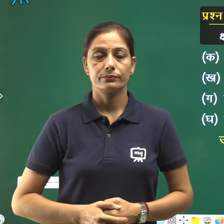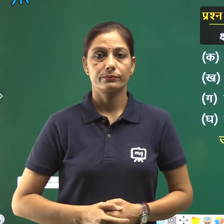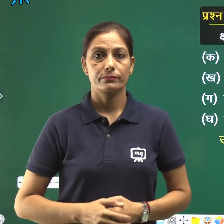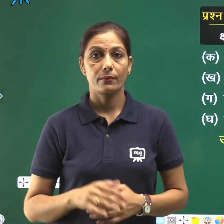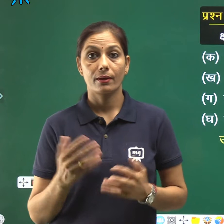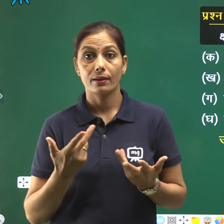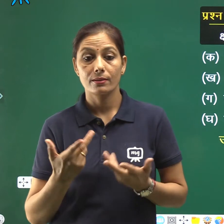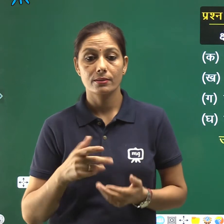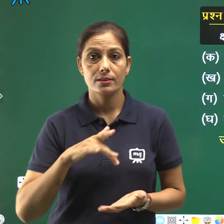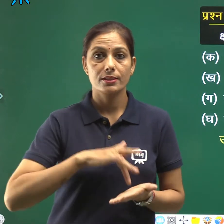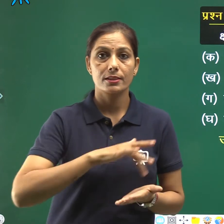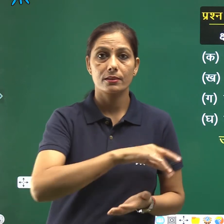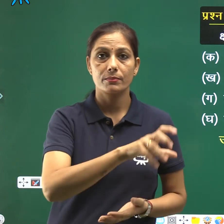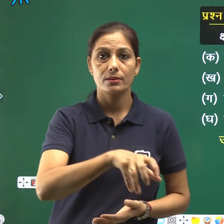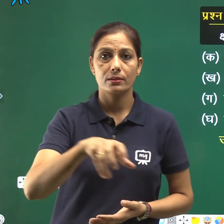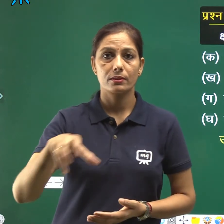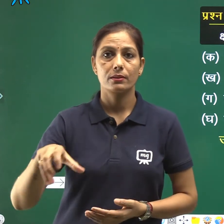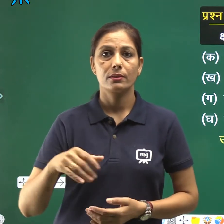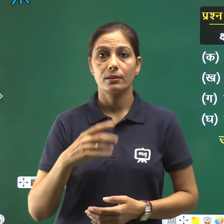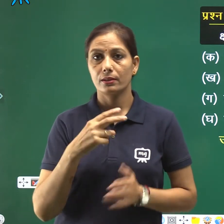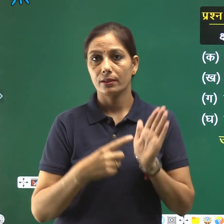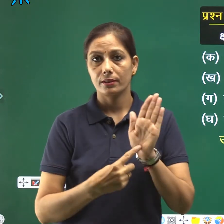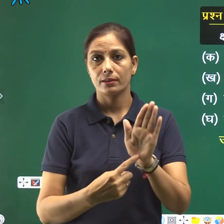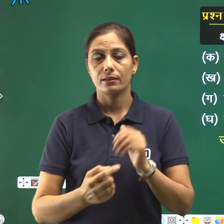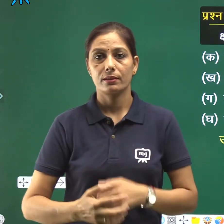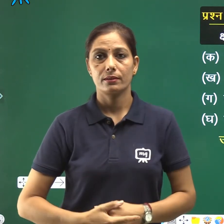किस किस क्षेत्र में दिखाई देता है?